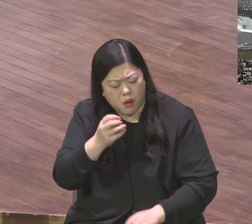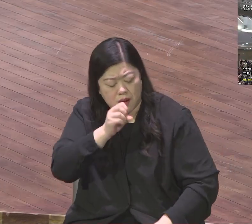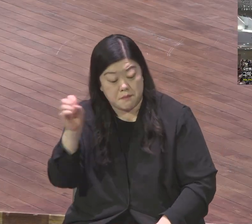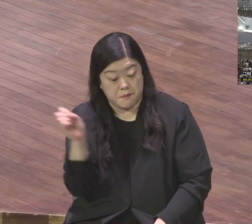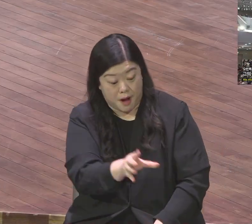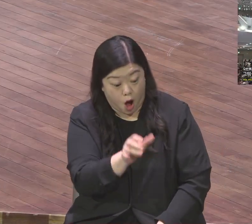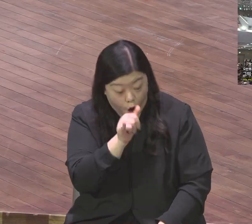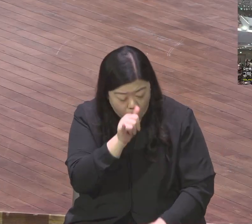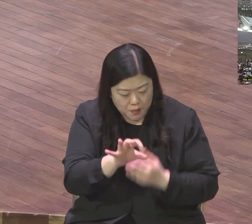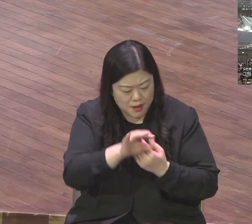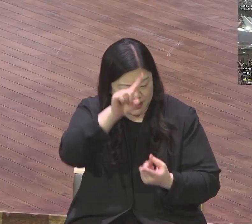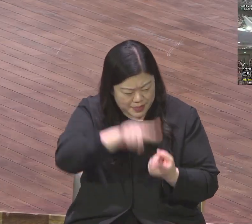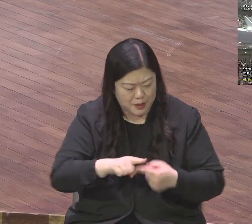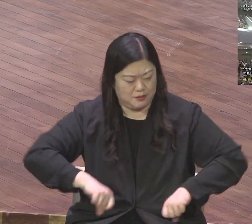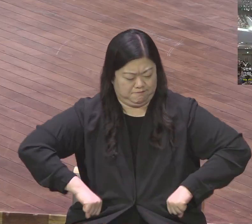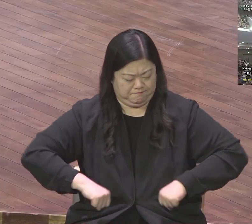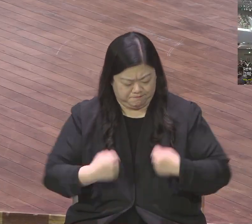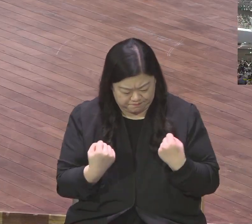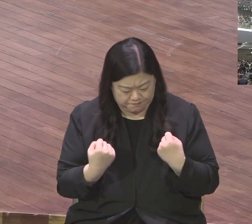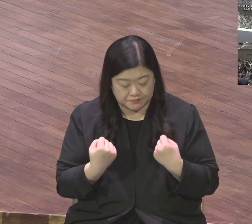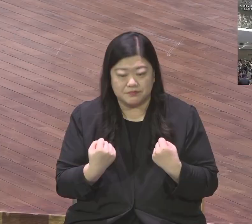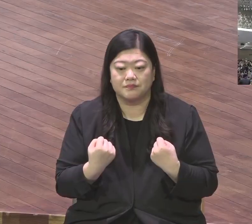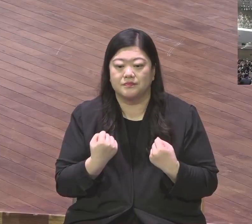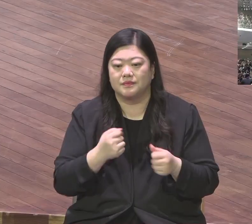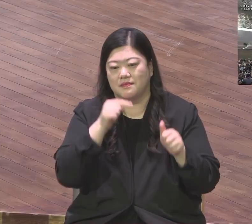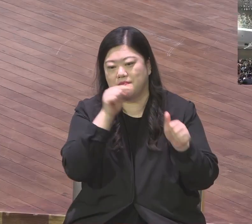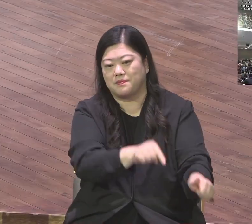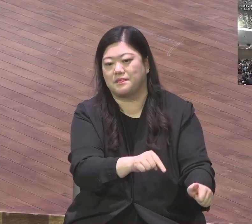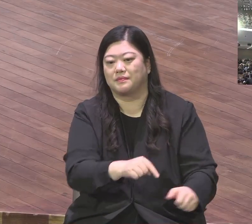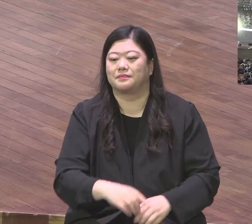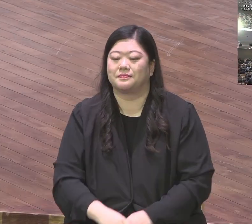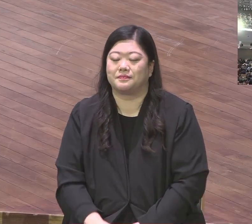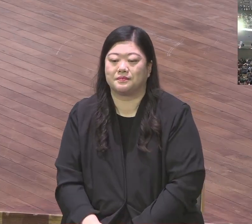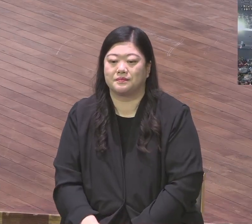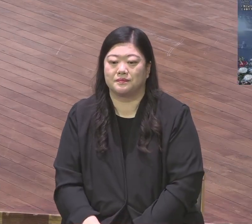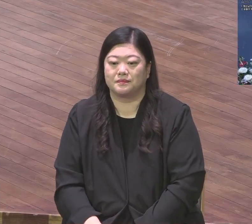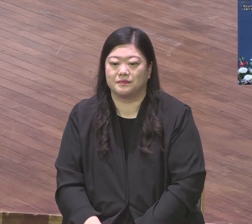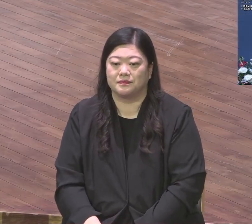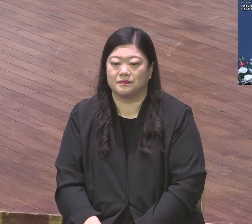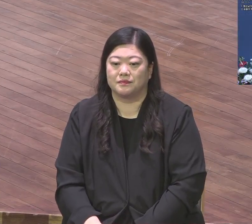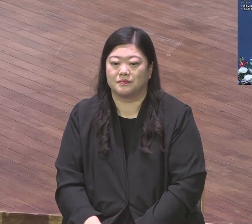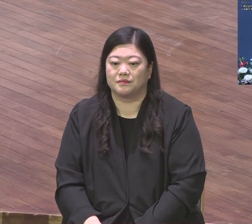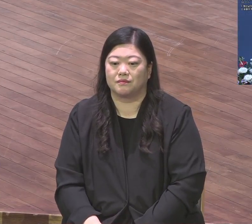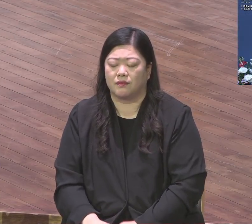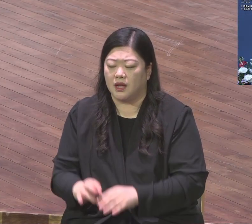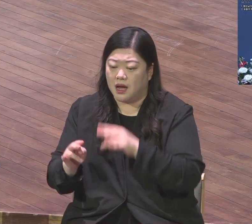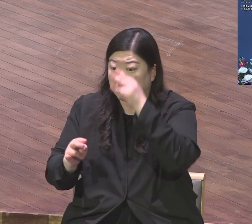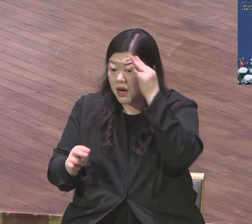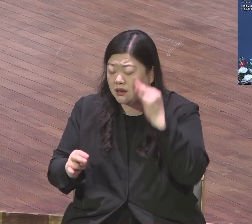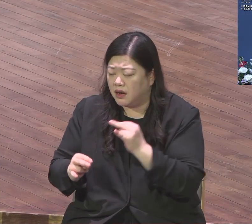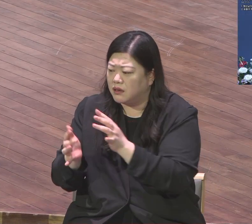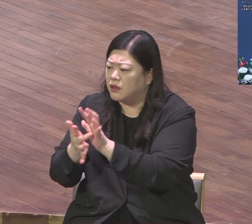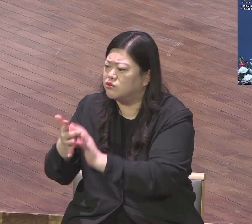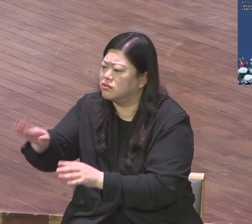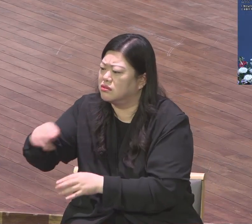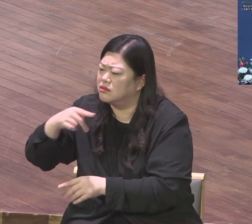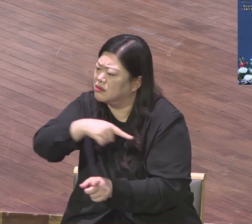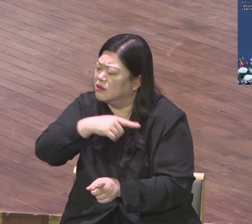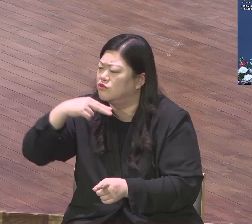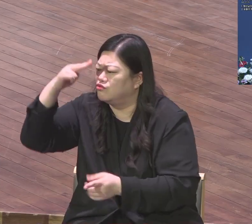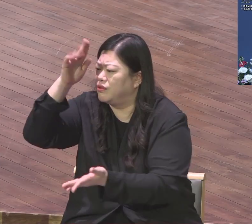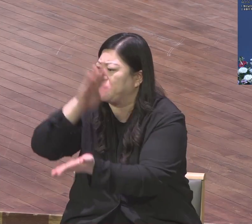그대로 하라 하니라. 예수님이 마리아 요청에 마치 거절하는 것처럼 그렇게 표현을